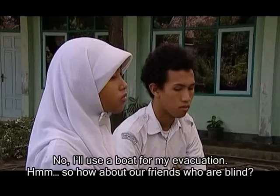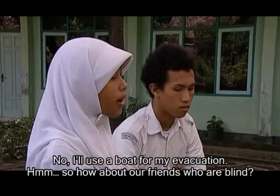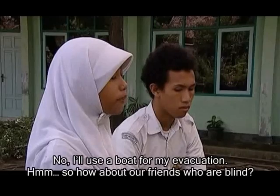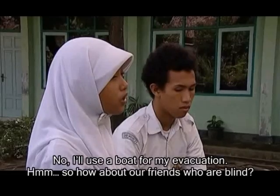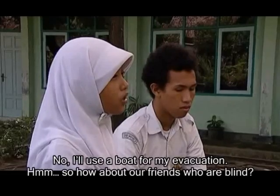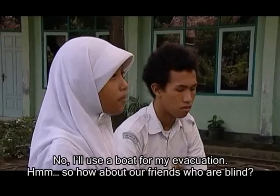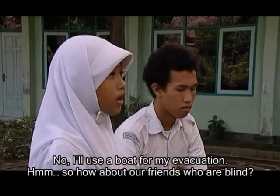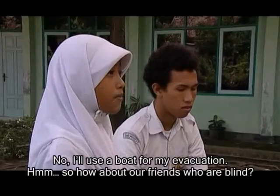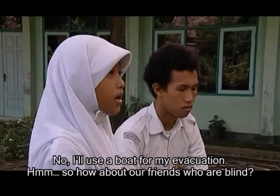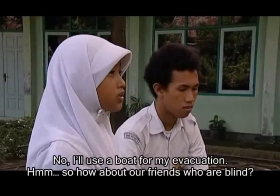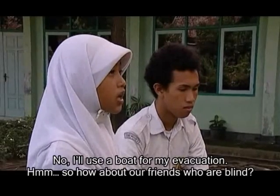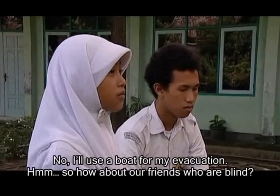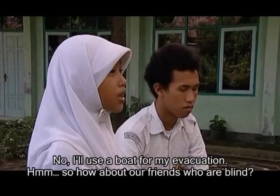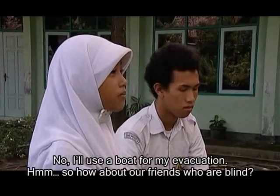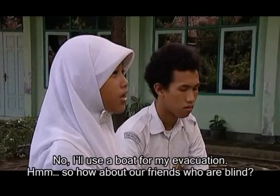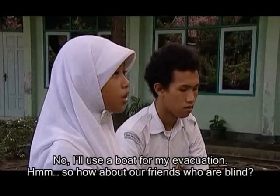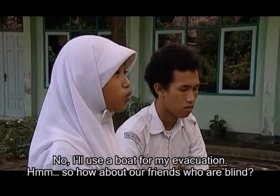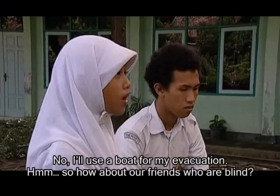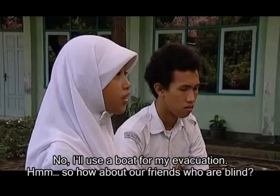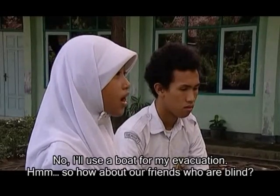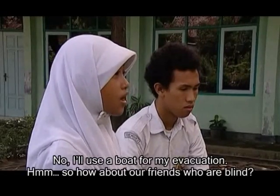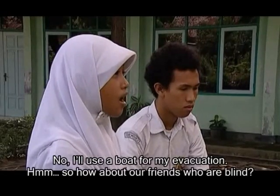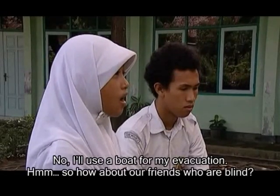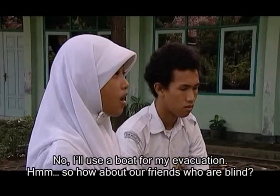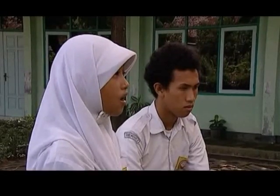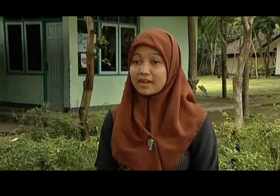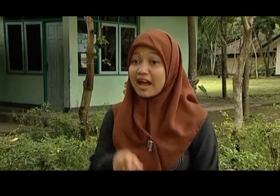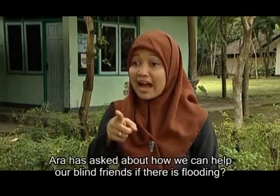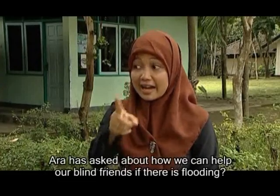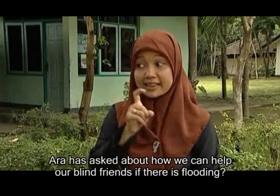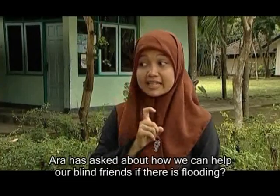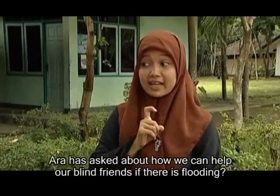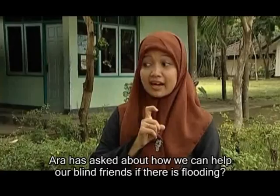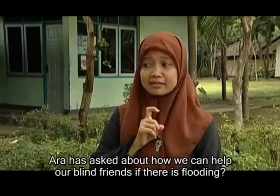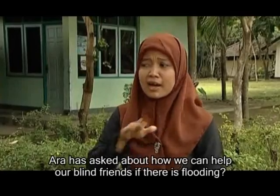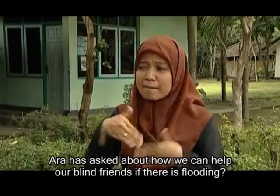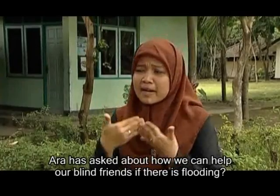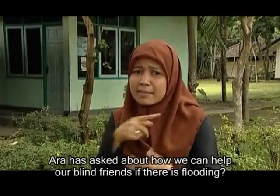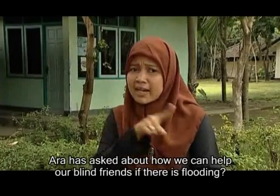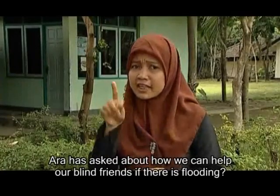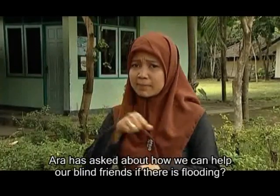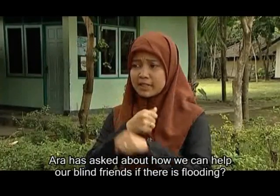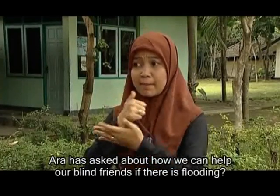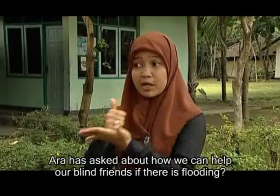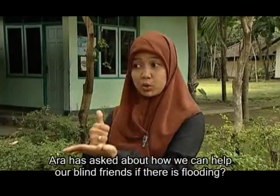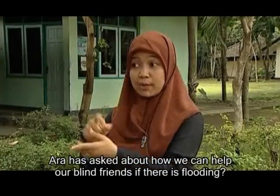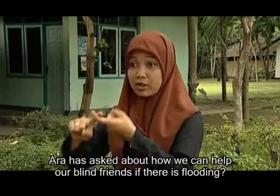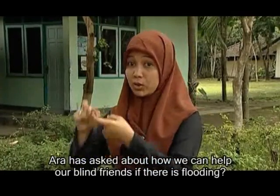Tapi bagaimana dengan teman-teman yang tunanetra ya? Ara tanya, bagaimana kita bisa membantu teman